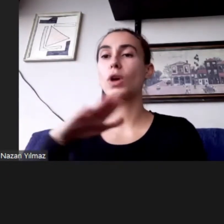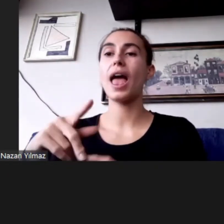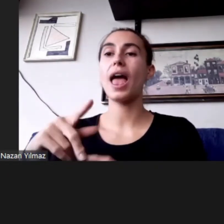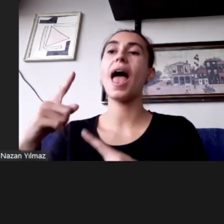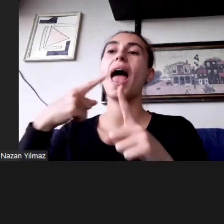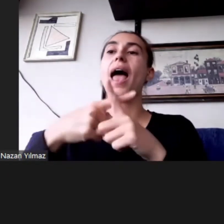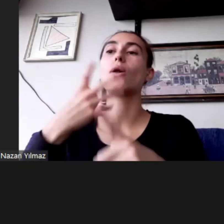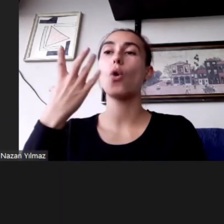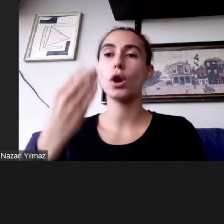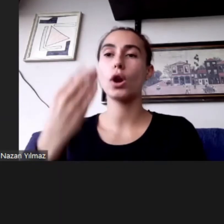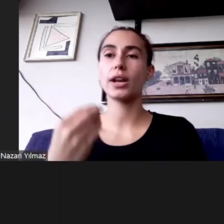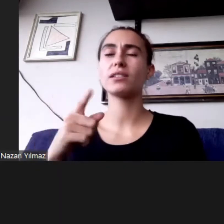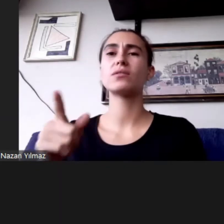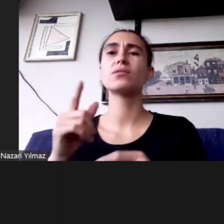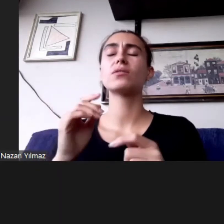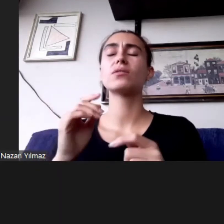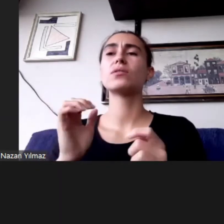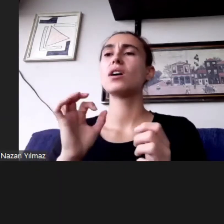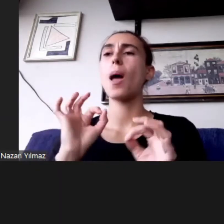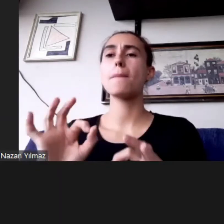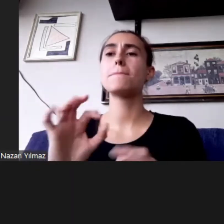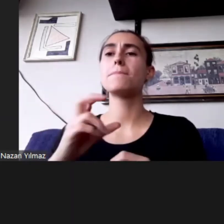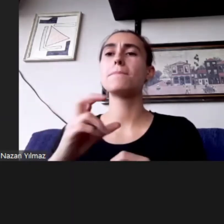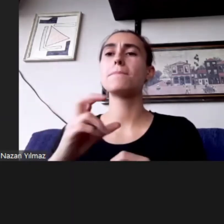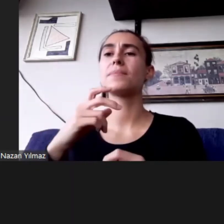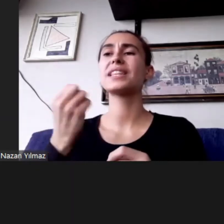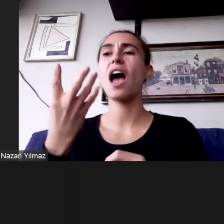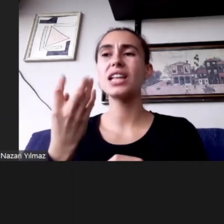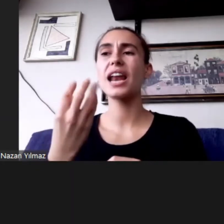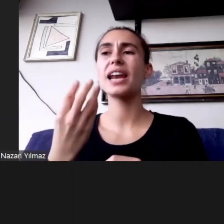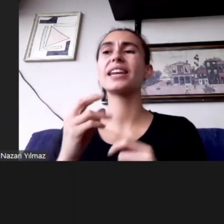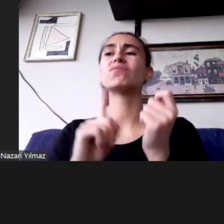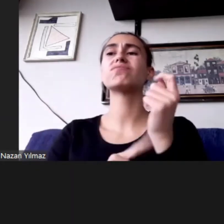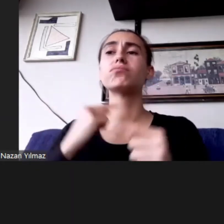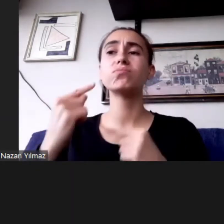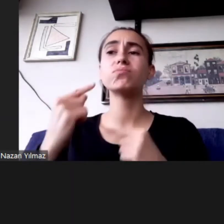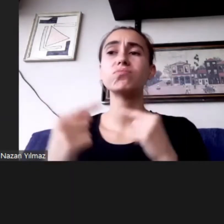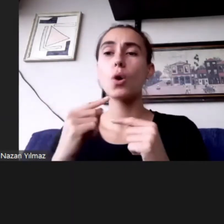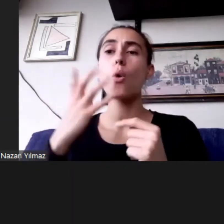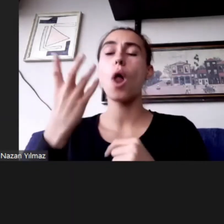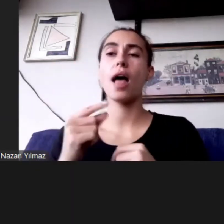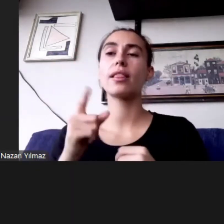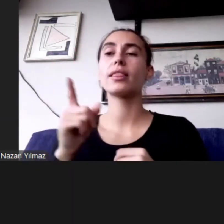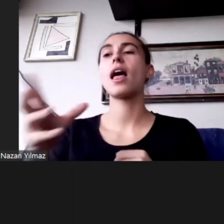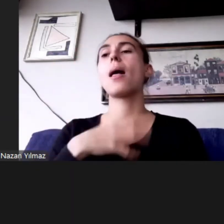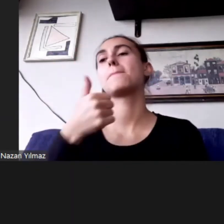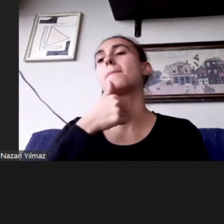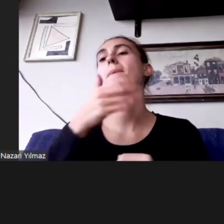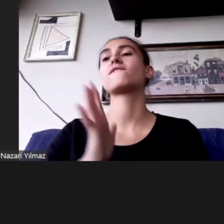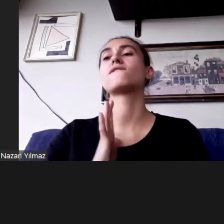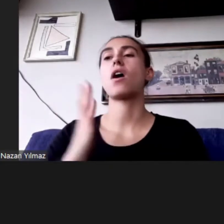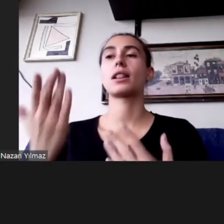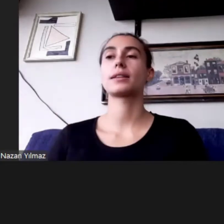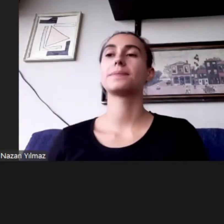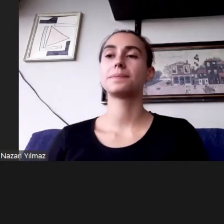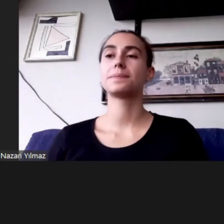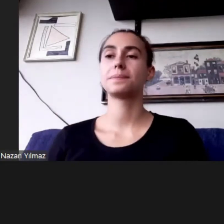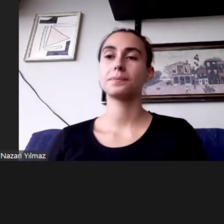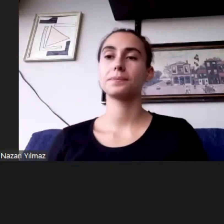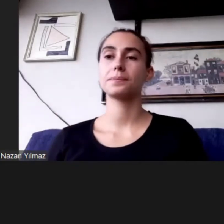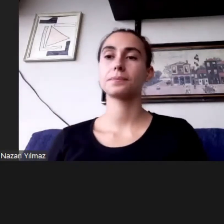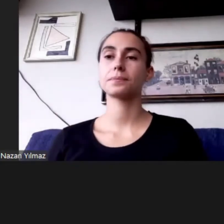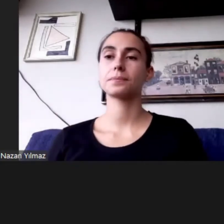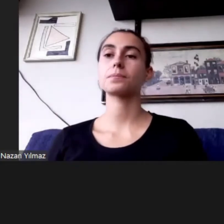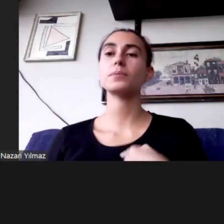da kronik hastalığı bulunan, kanser tedavisi gören bir öğrencinin ebeveyni de vardı örneğin. Şimdi